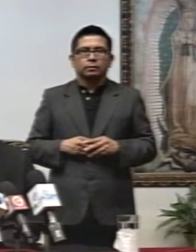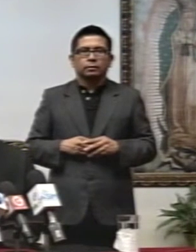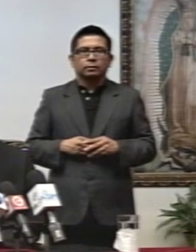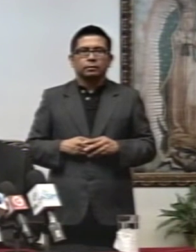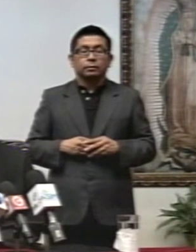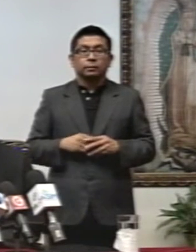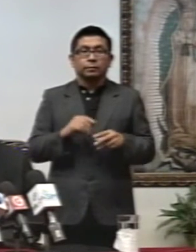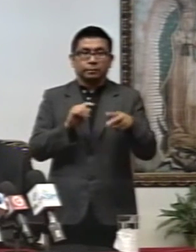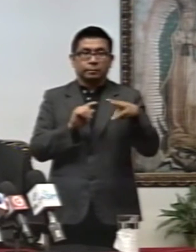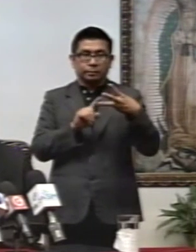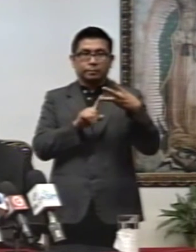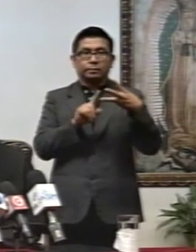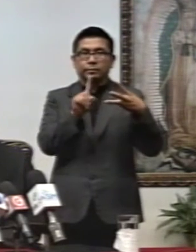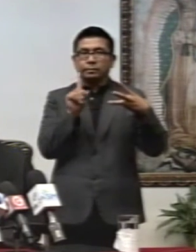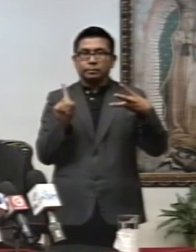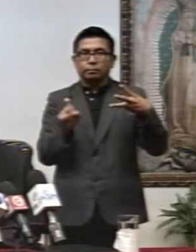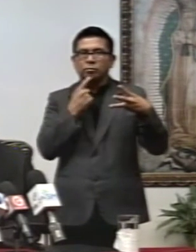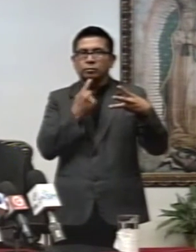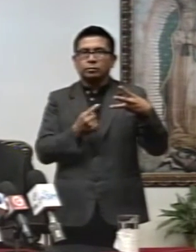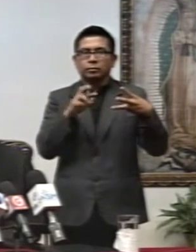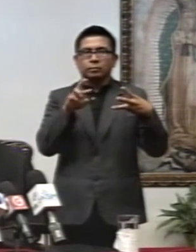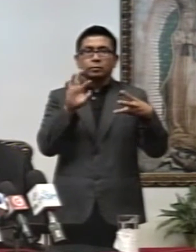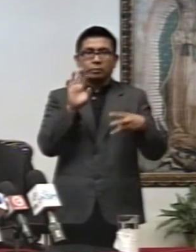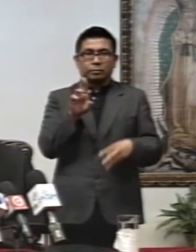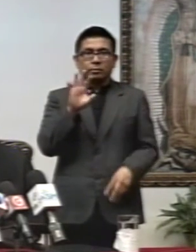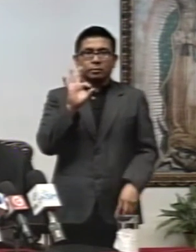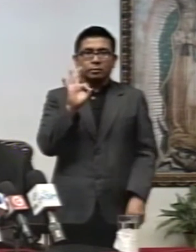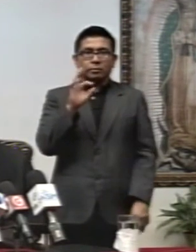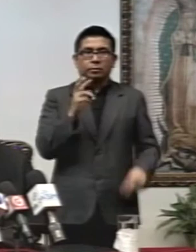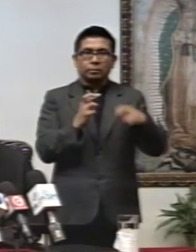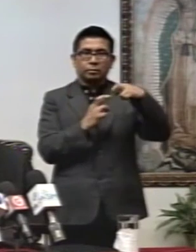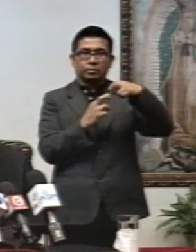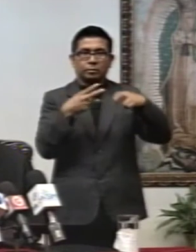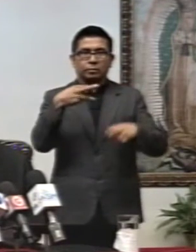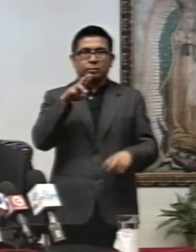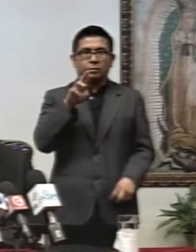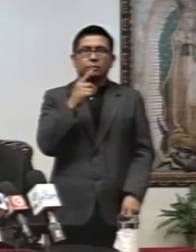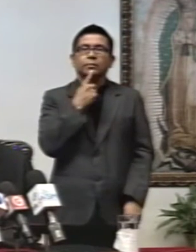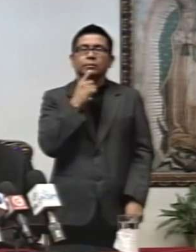La siguiente pregunta está a cargo de Roberto Cardoza, de TCS Noticias.